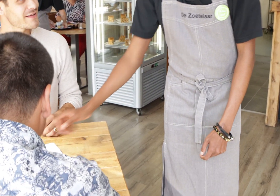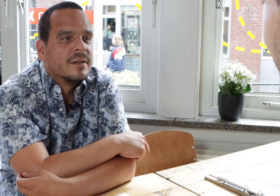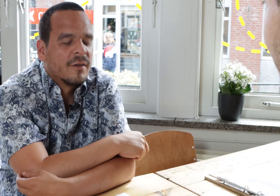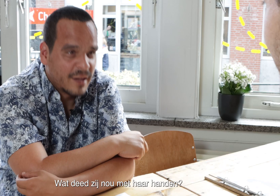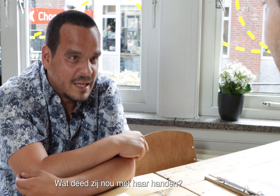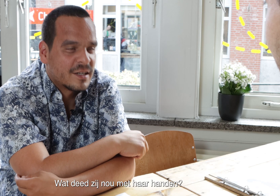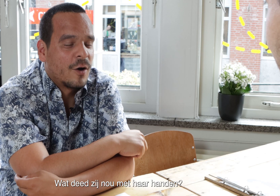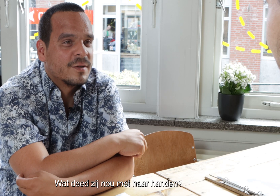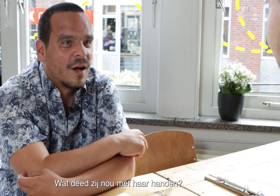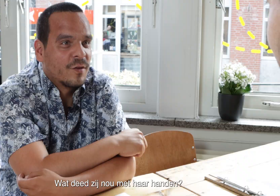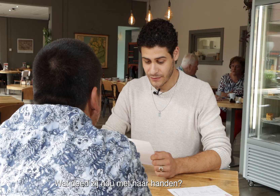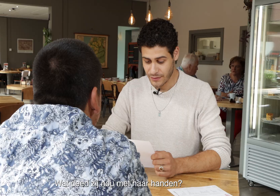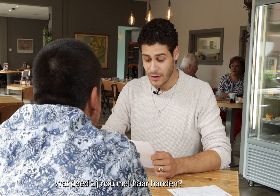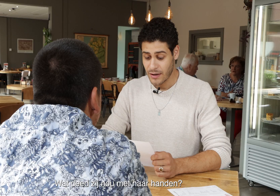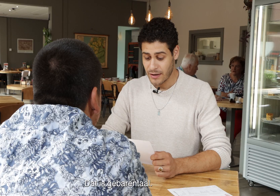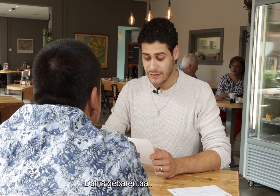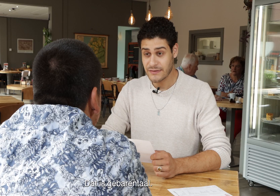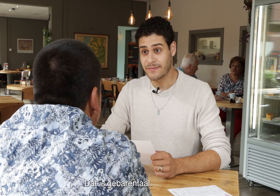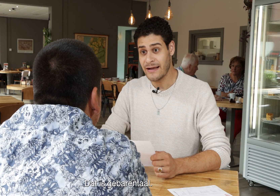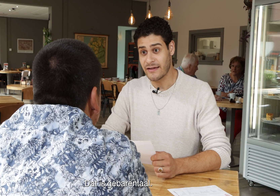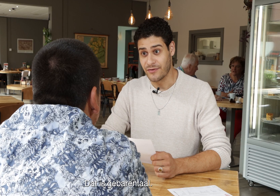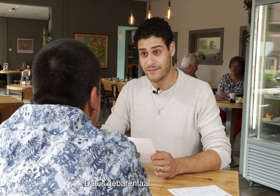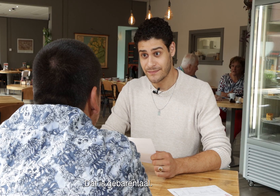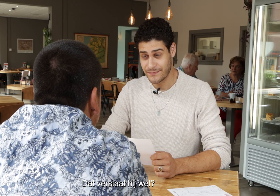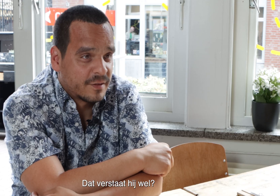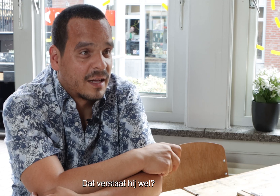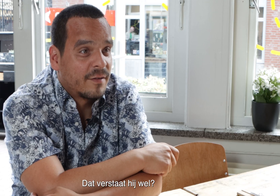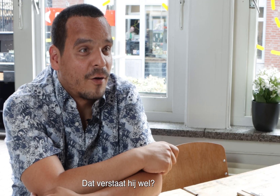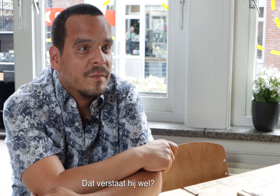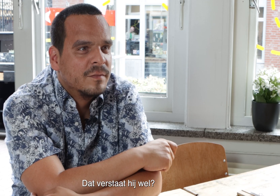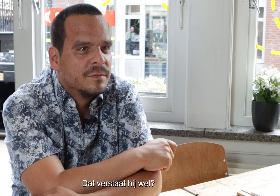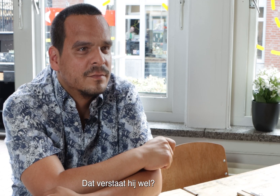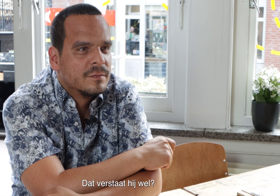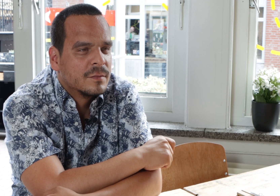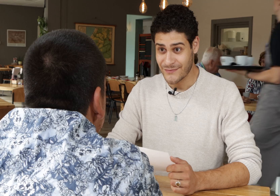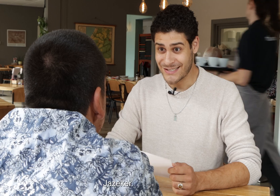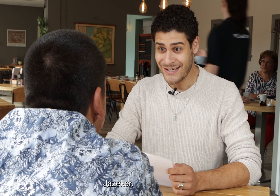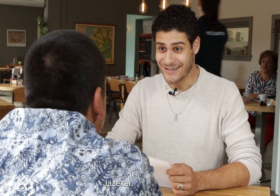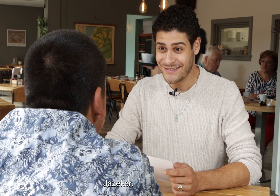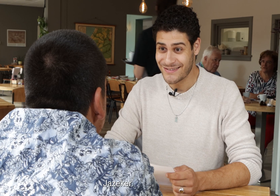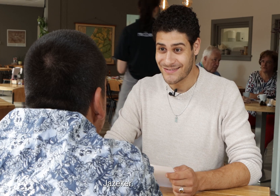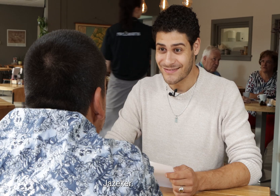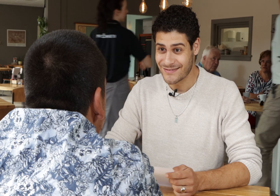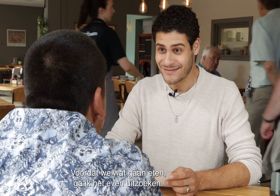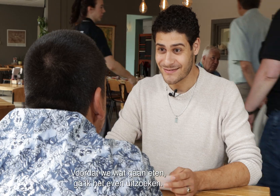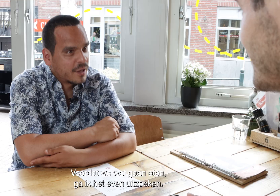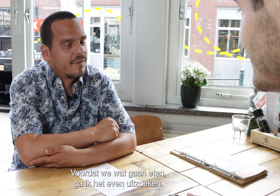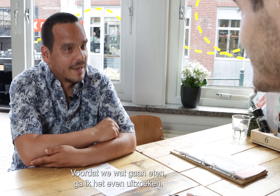Wat deden ze nou met zijn handen? Dat is gebarentaal. Dat vertaalt hij wel? Jazeker. Voordat we gaan